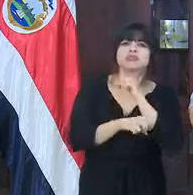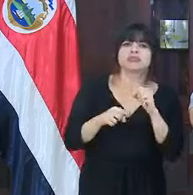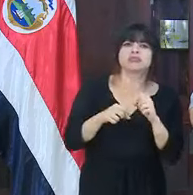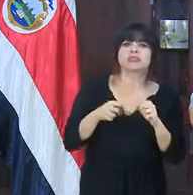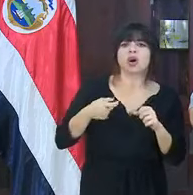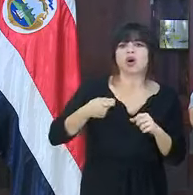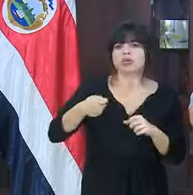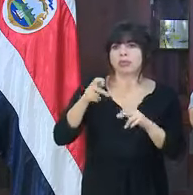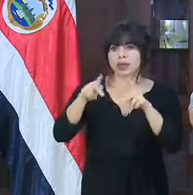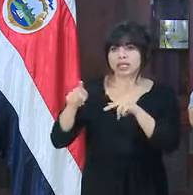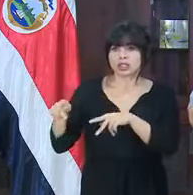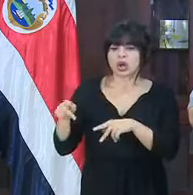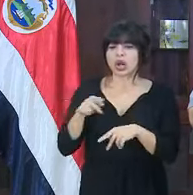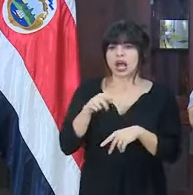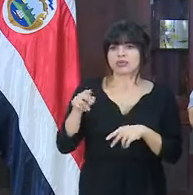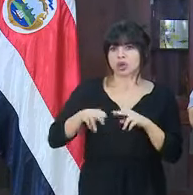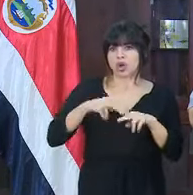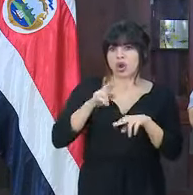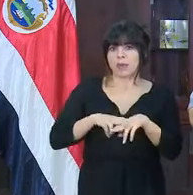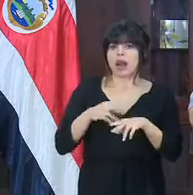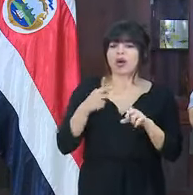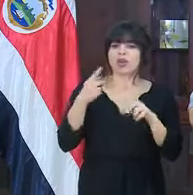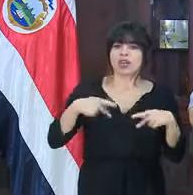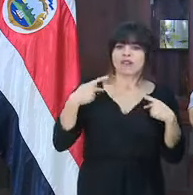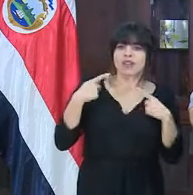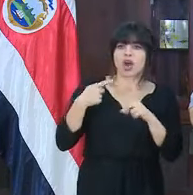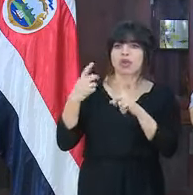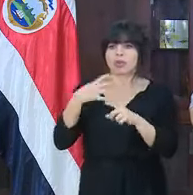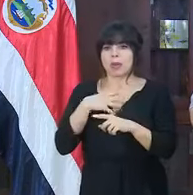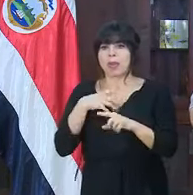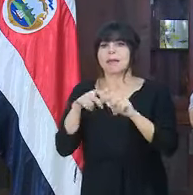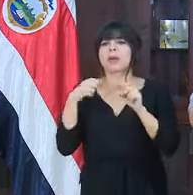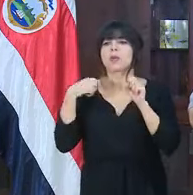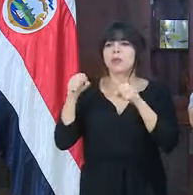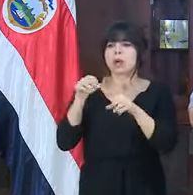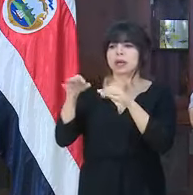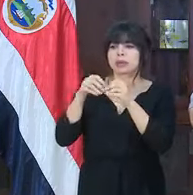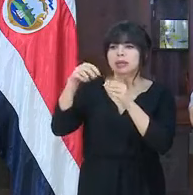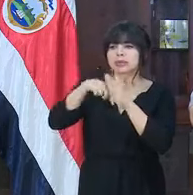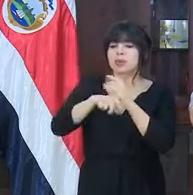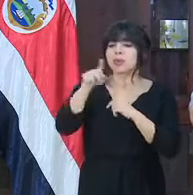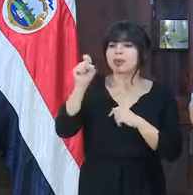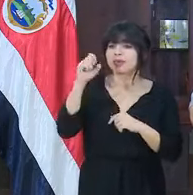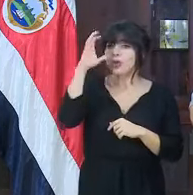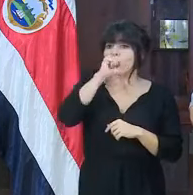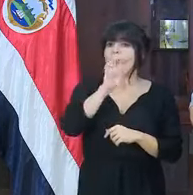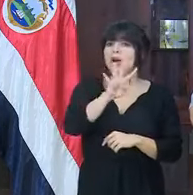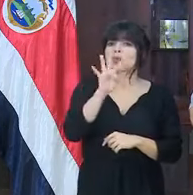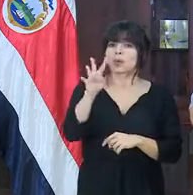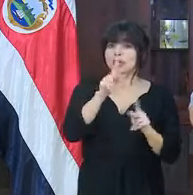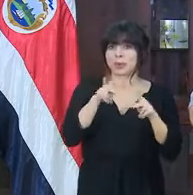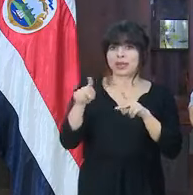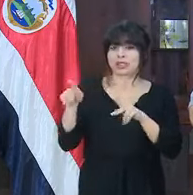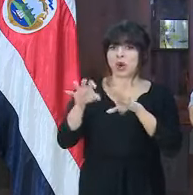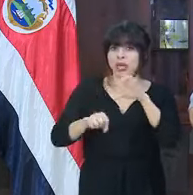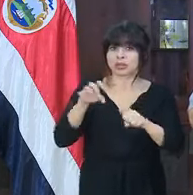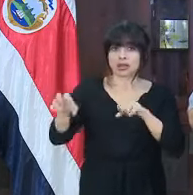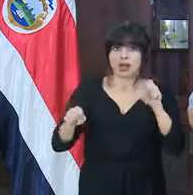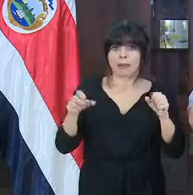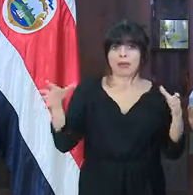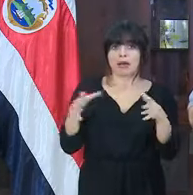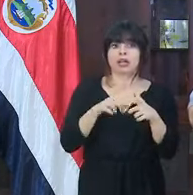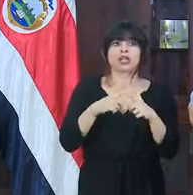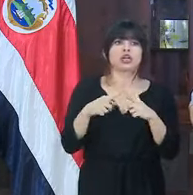vida en términos generales, que es lo habitual, pero podríamos darles más el detalle porque tomen en cuenta que son 44 personas, entonces